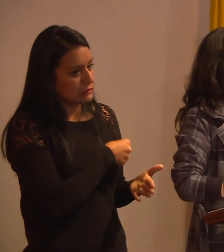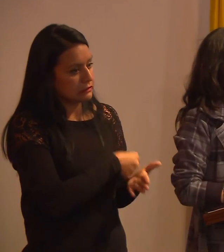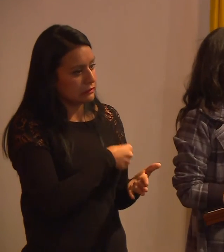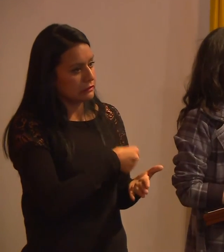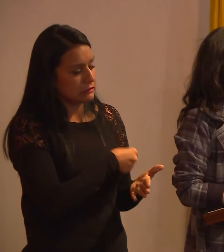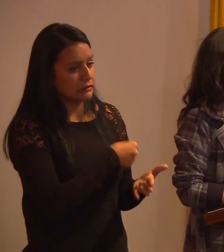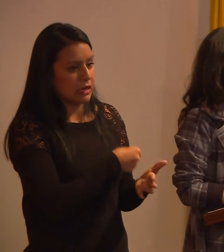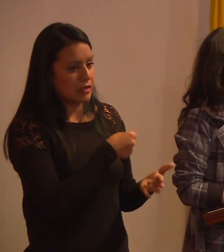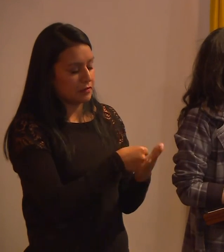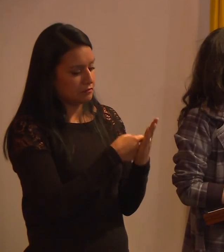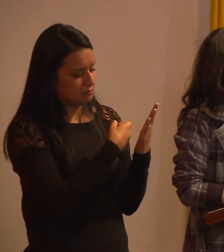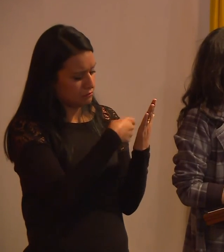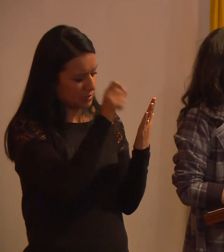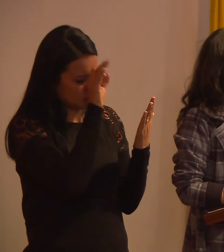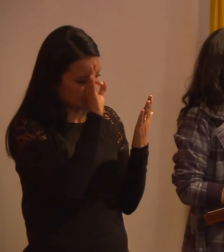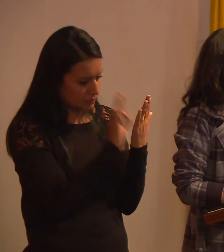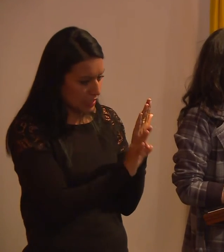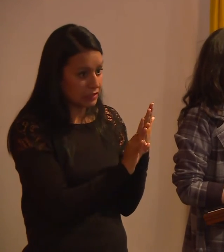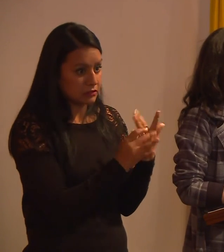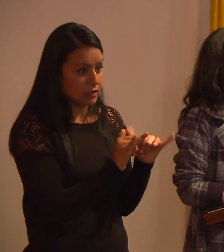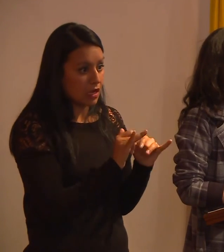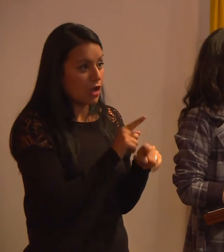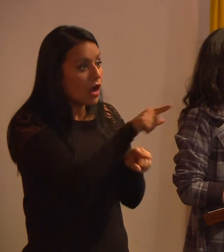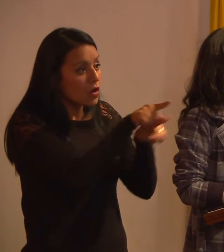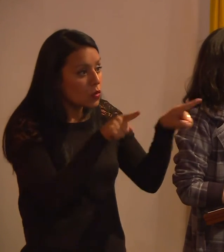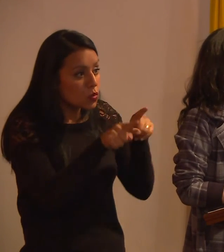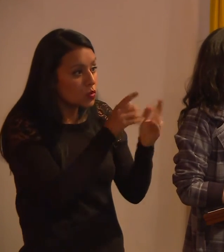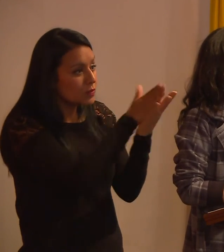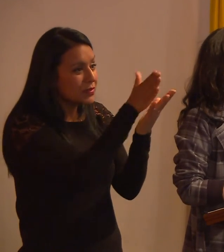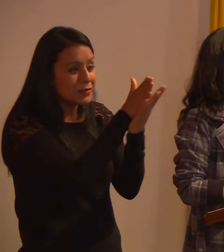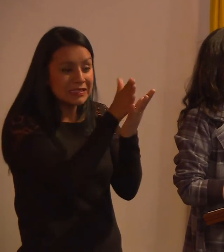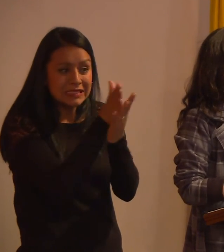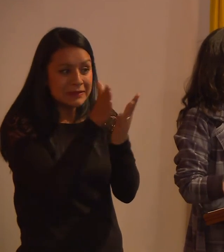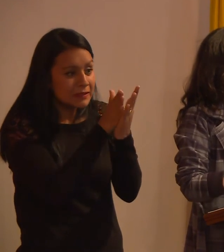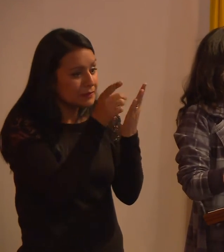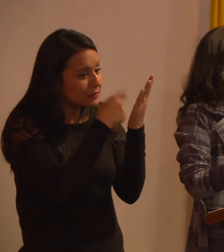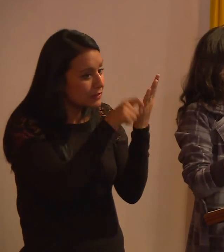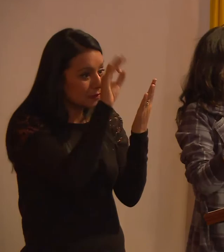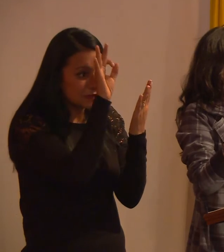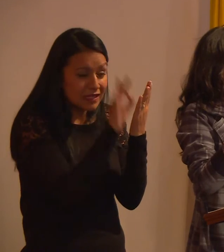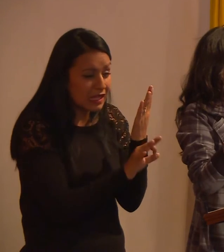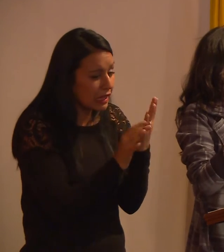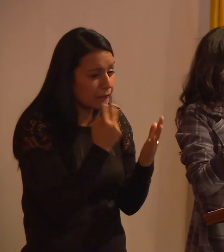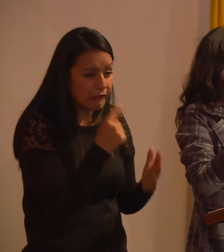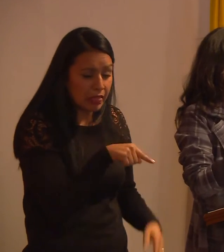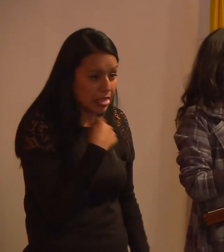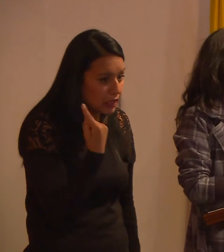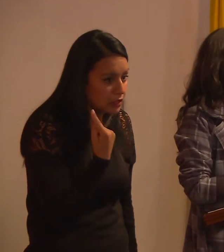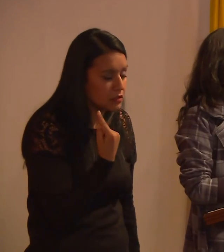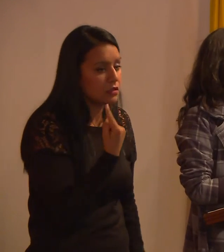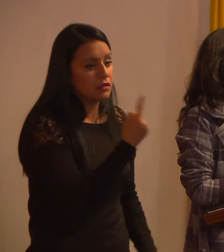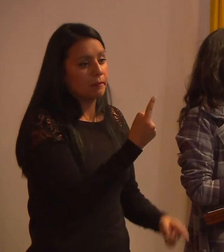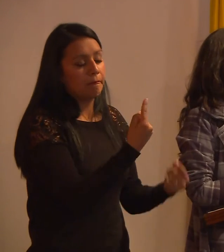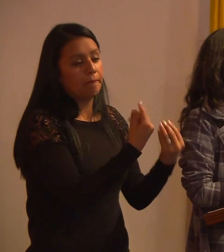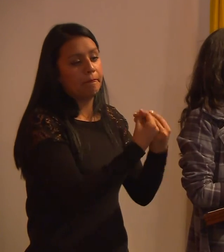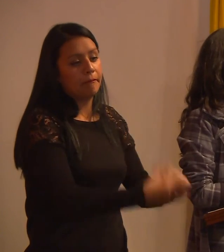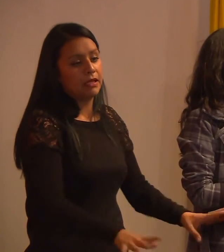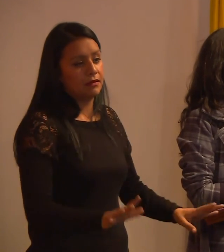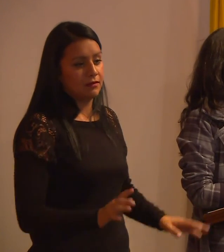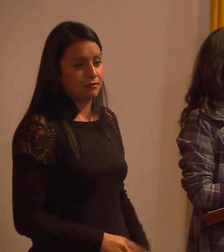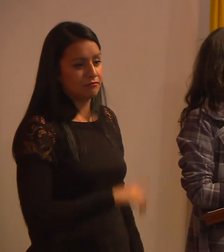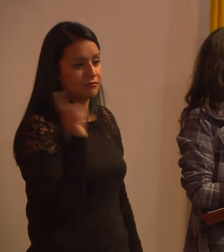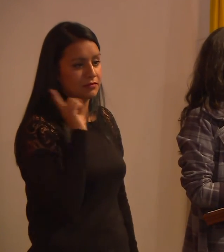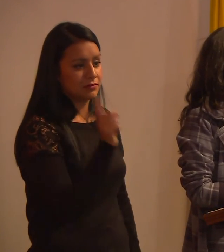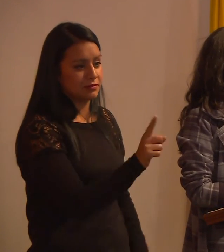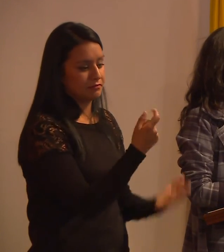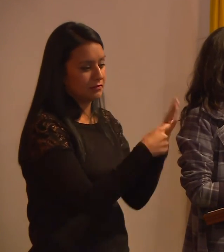esos procesos de acreditación. Y en este momento los programas que no se acrediten van a perder su registro calificado,